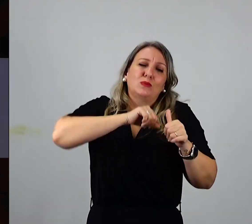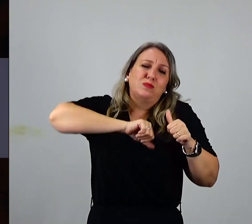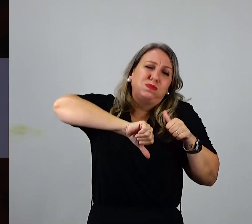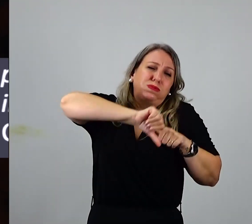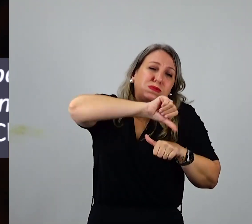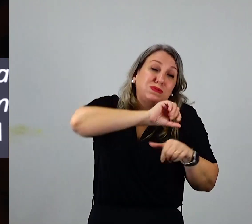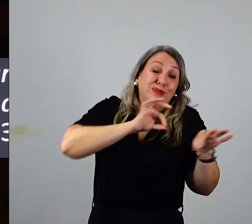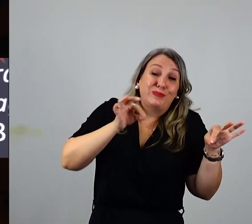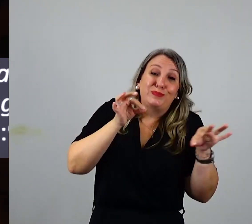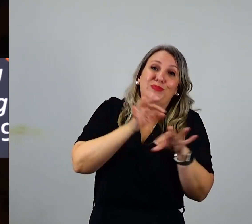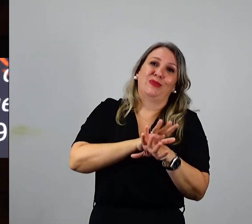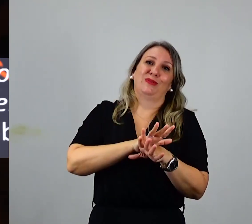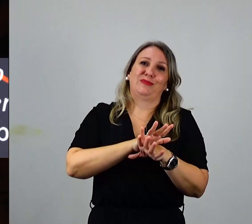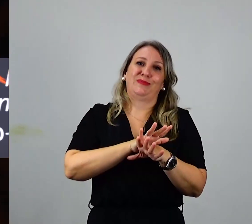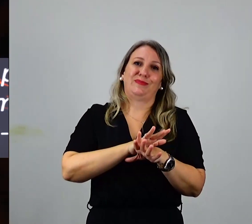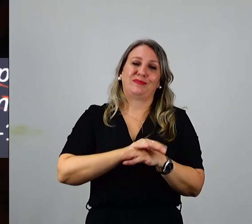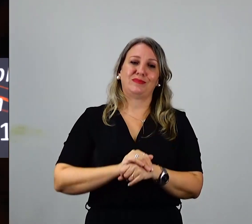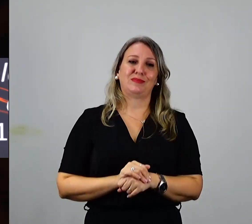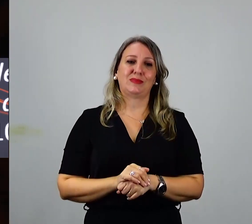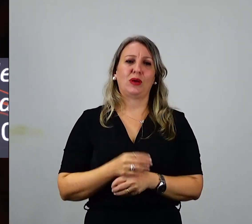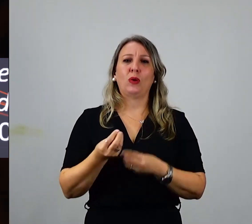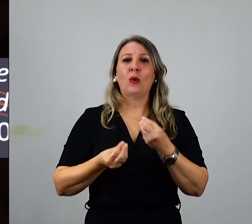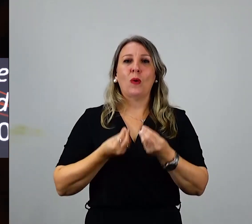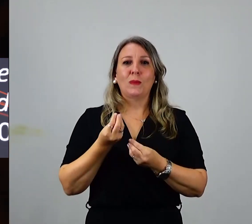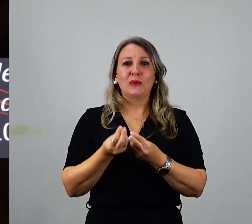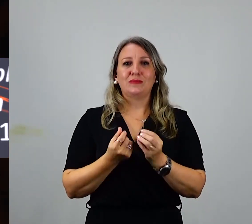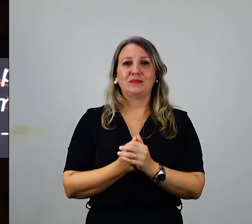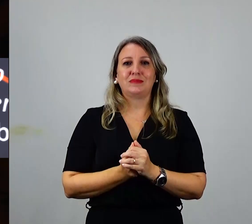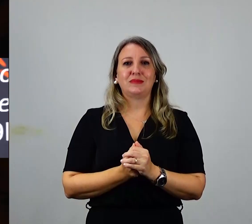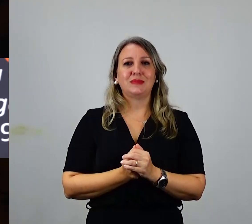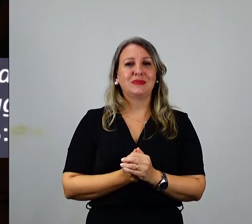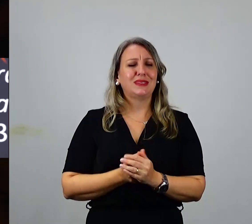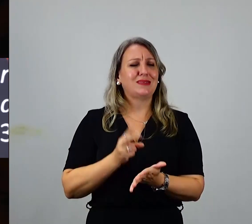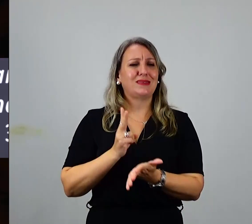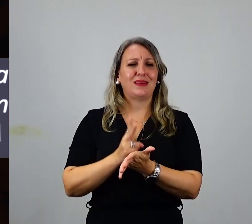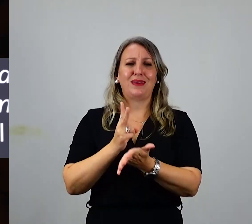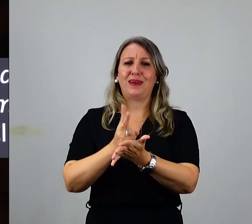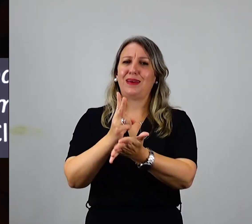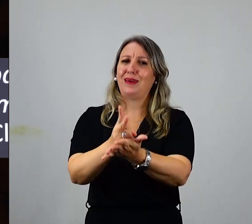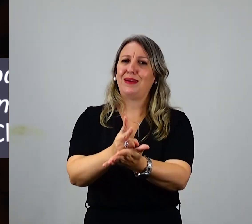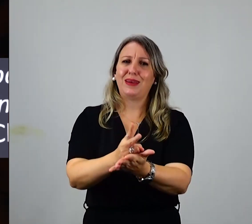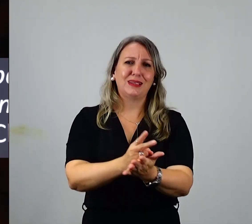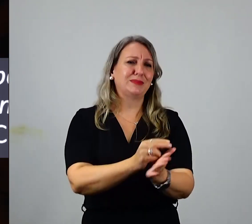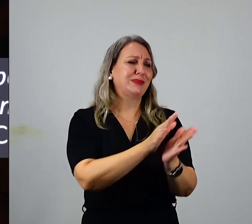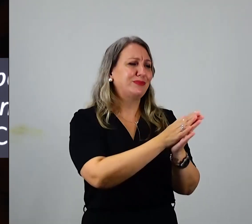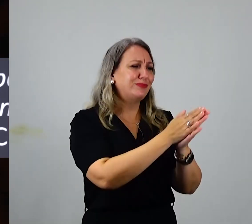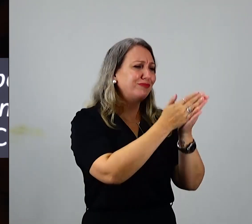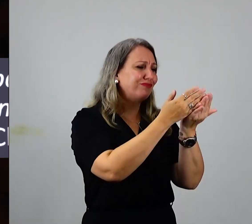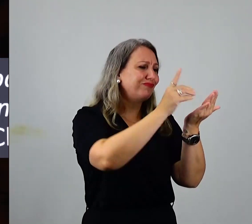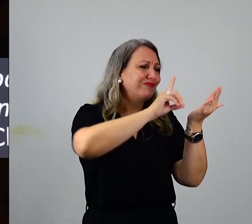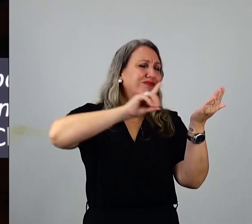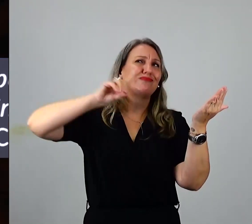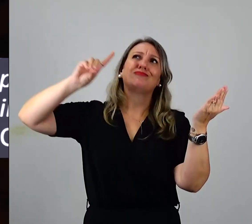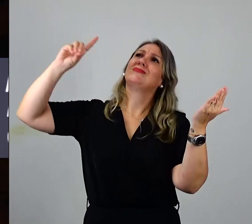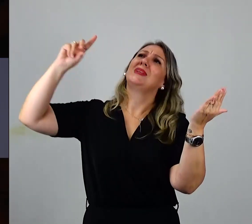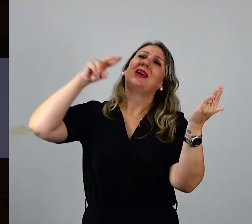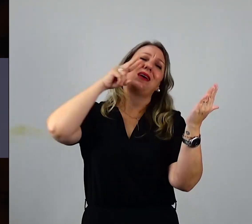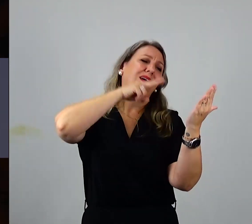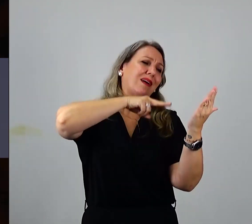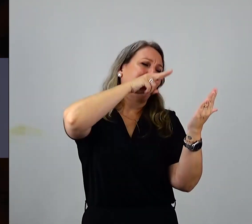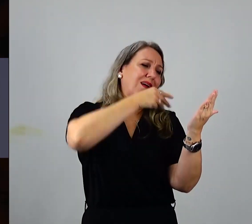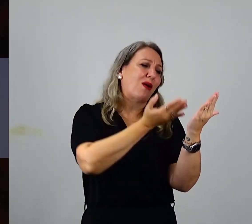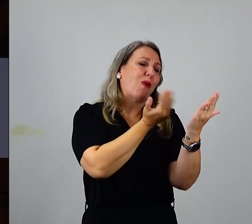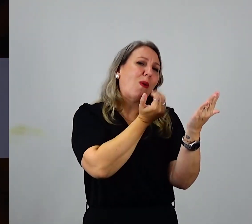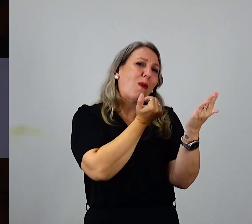comer. Continuem a se alimentar do Senhor. Continuem a ler a palavra. Continuem a orar, participar das reuniões,